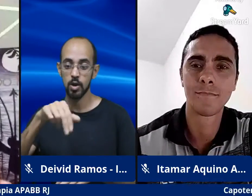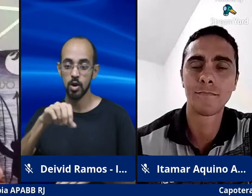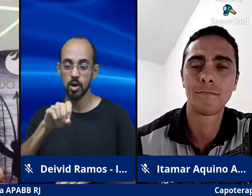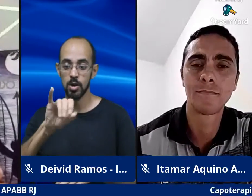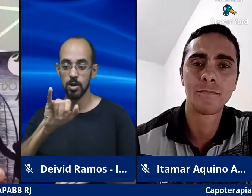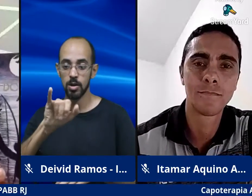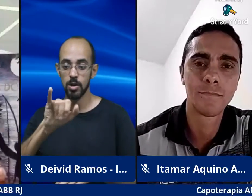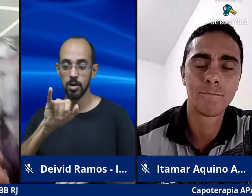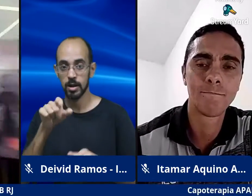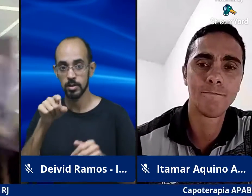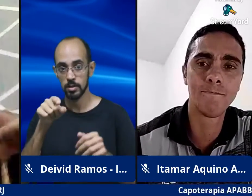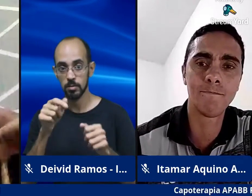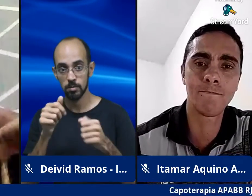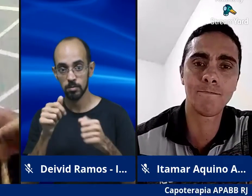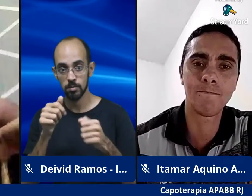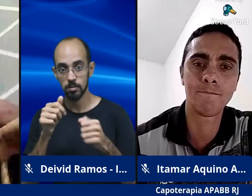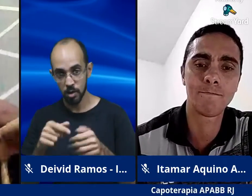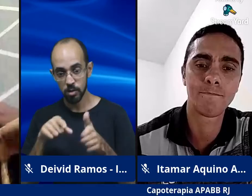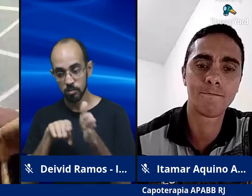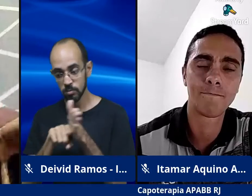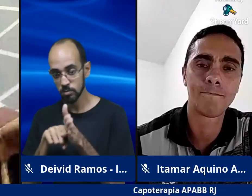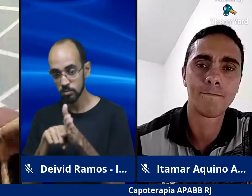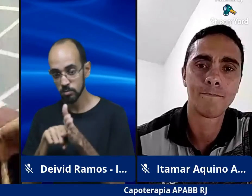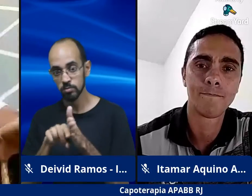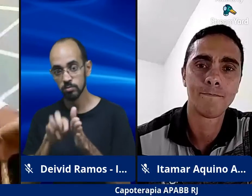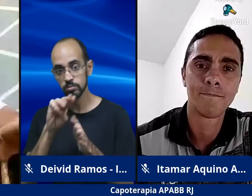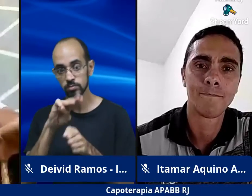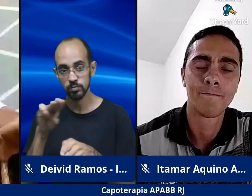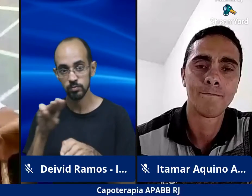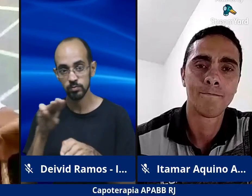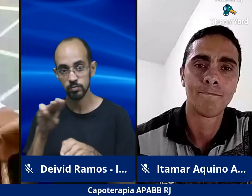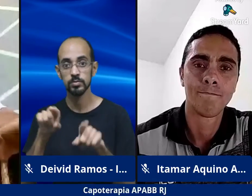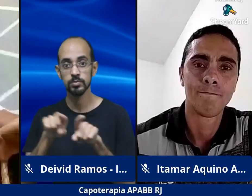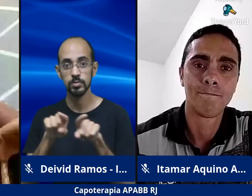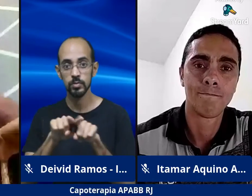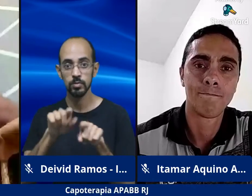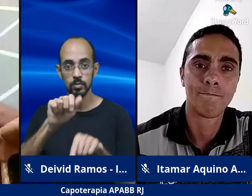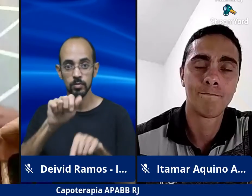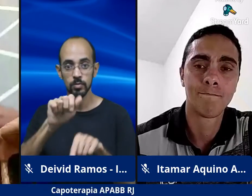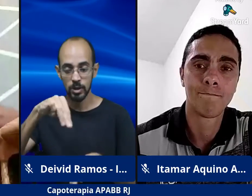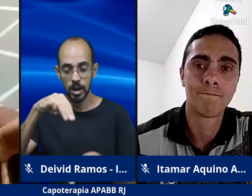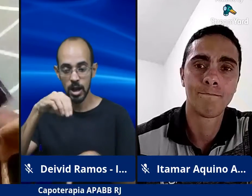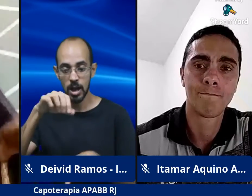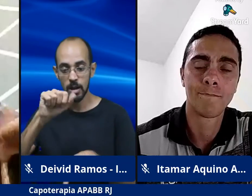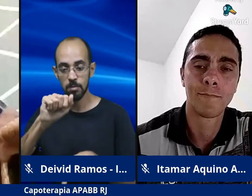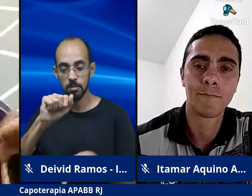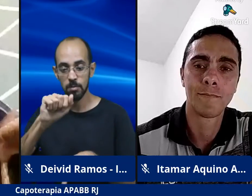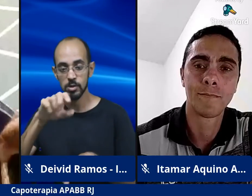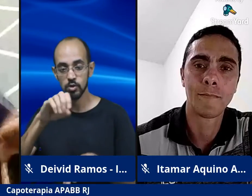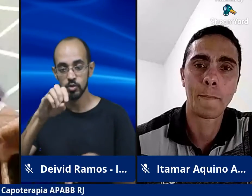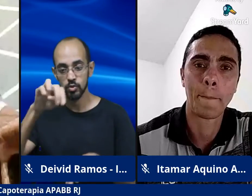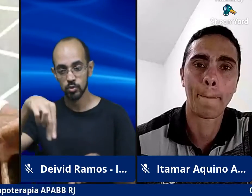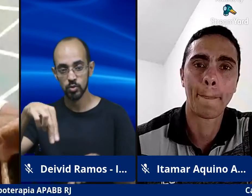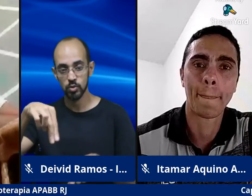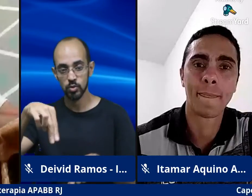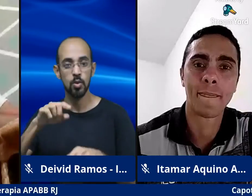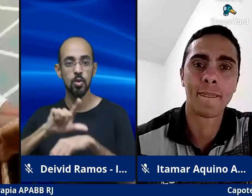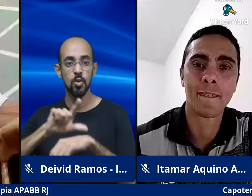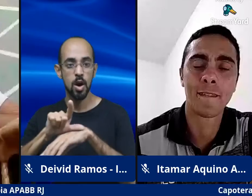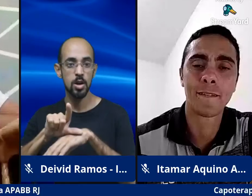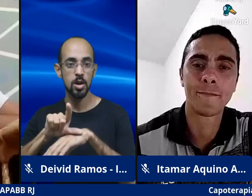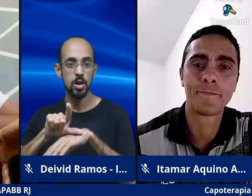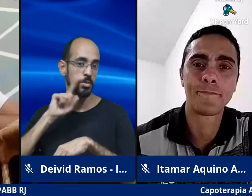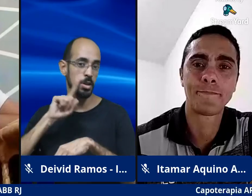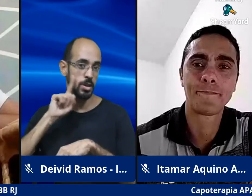aí no site da editora. Tem na Amazon, tem nas lojas americanas. Você consegue comprar facilmente. Depois pode chamar